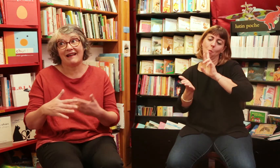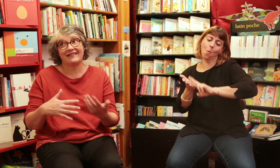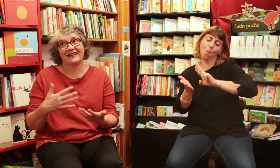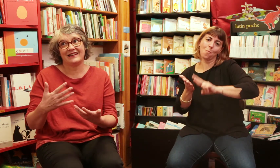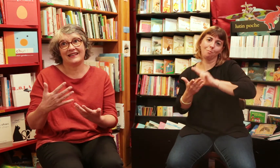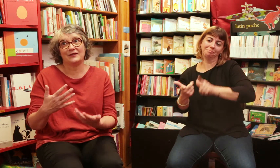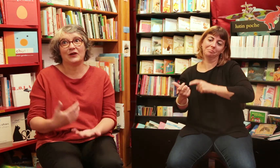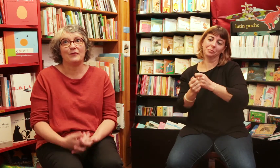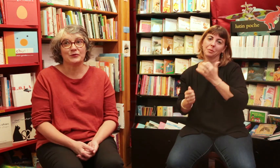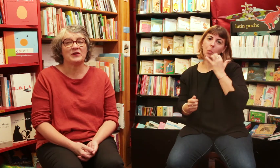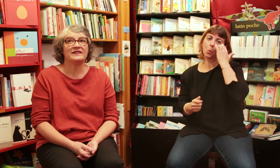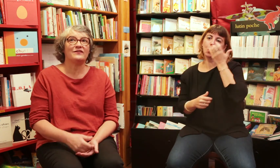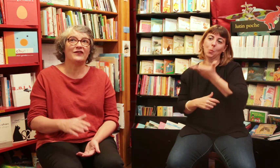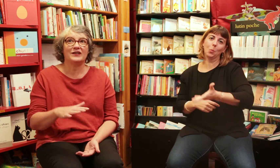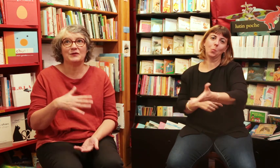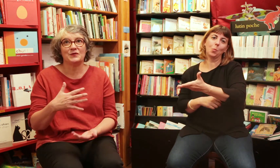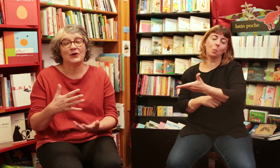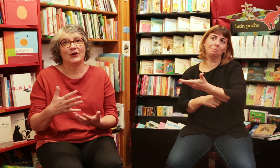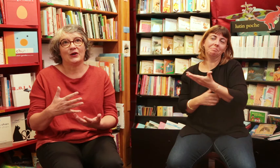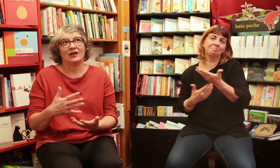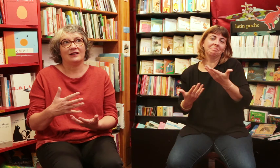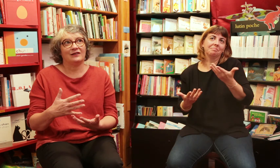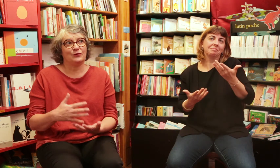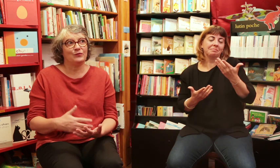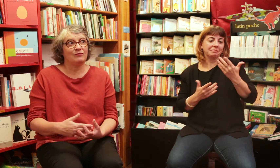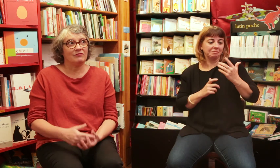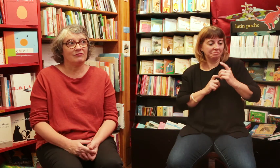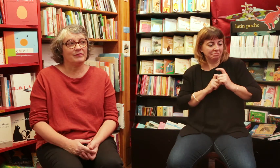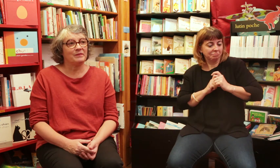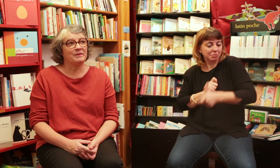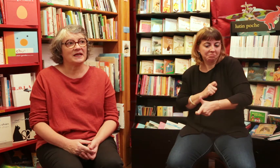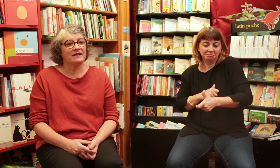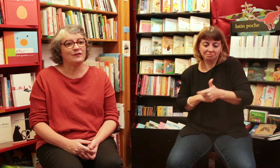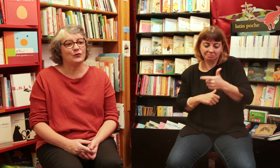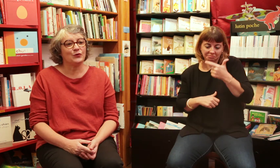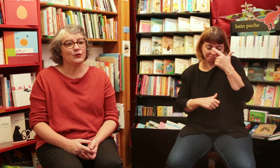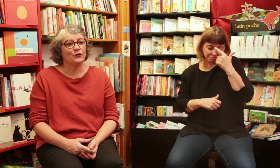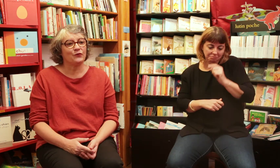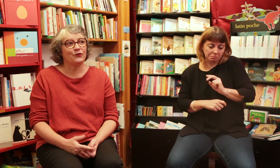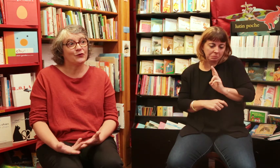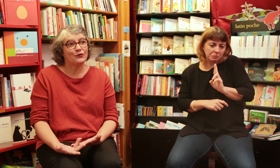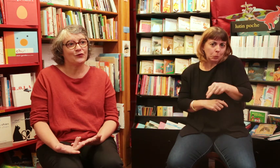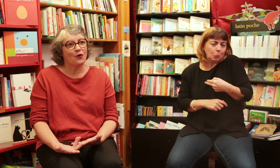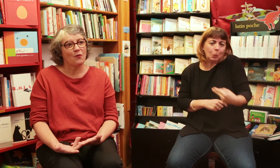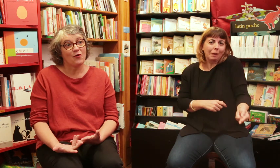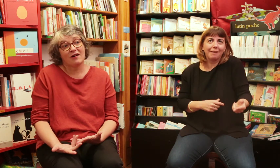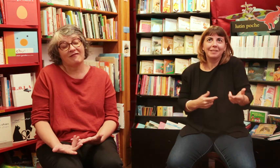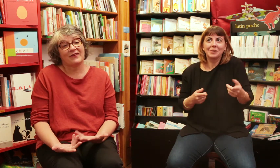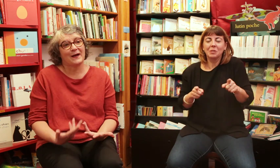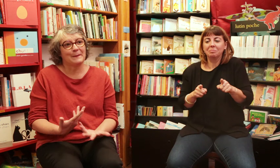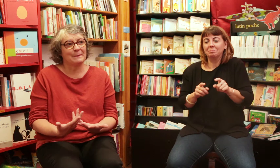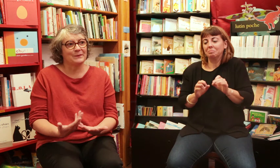se fait assez naturellement. Je crois que ça se fait avec une prise de confiance en